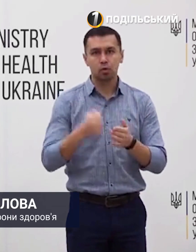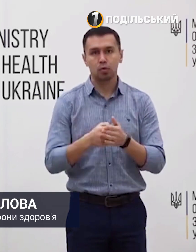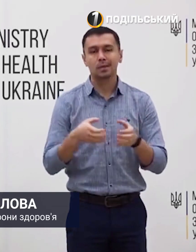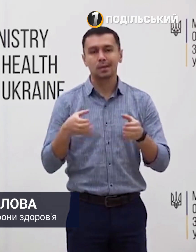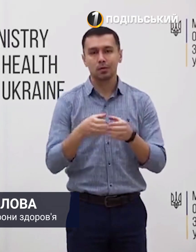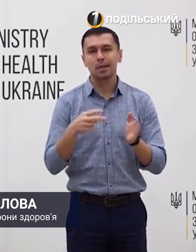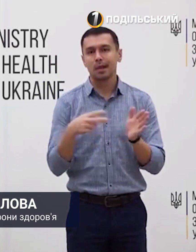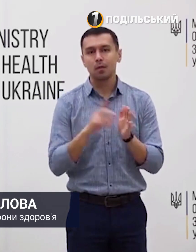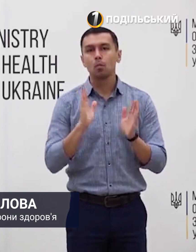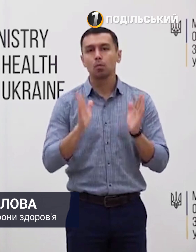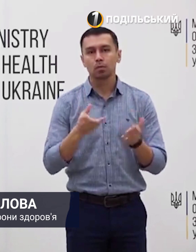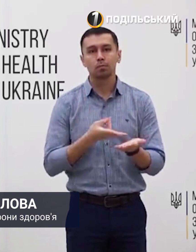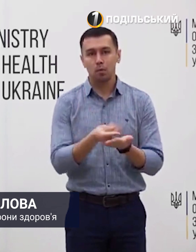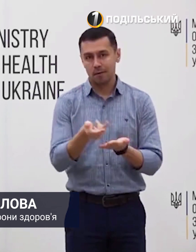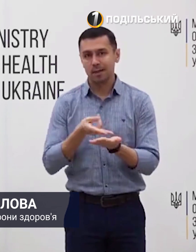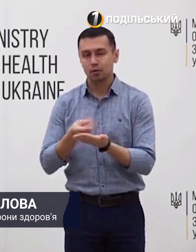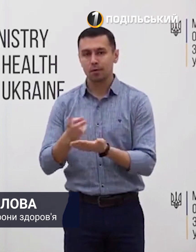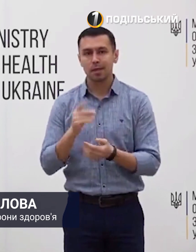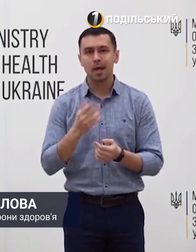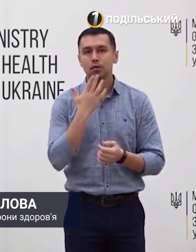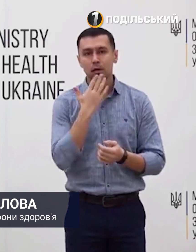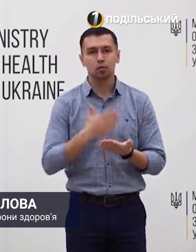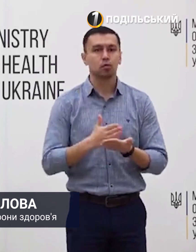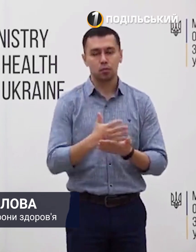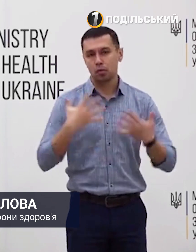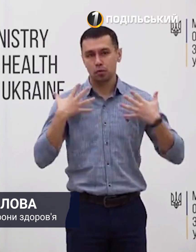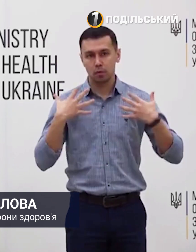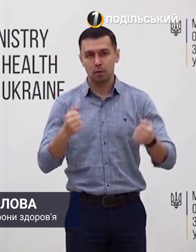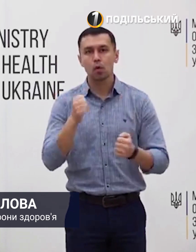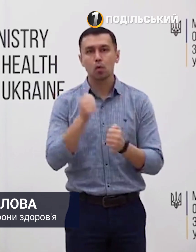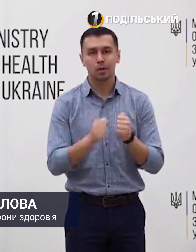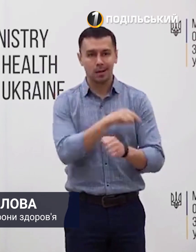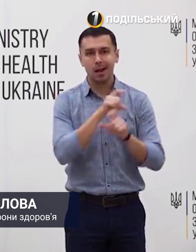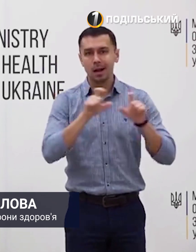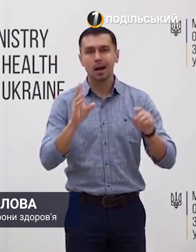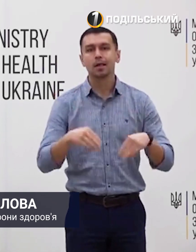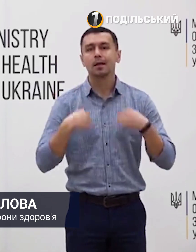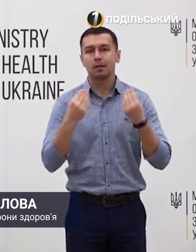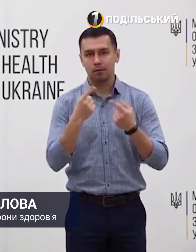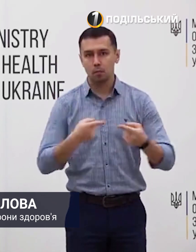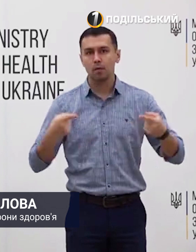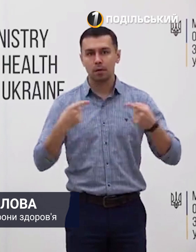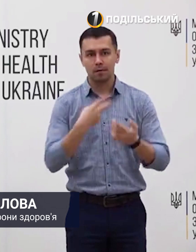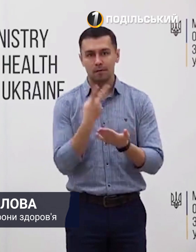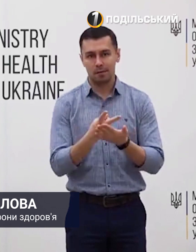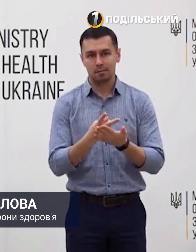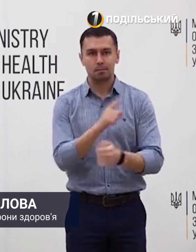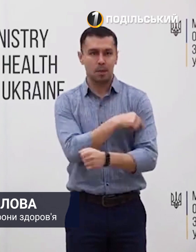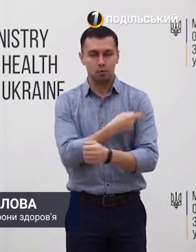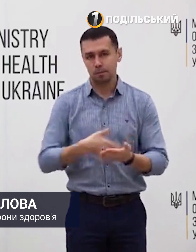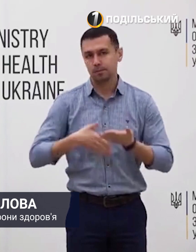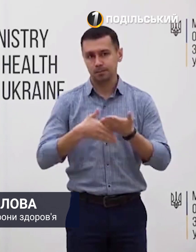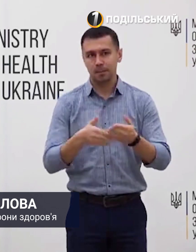складу тарифів та будуть профінансовані Національною службою здоров'я, кожній лікарні, яка надаватиме відповідний вид медичної